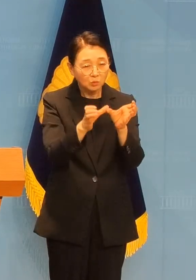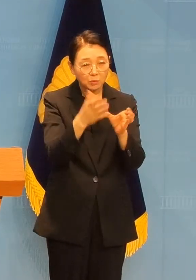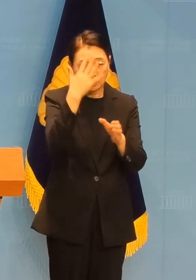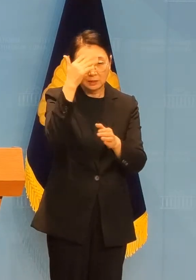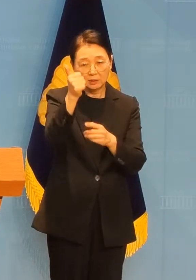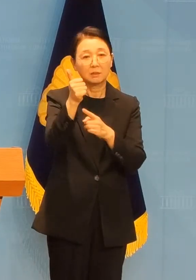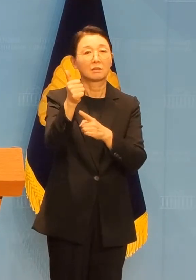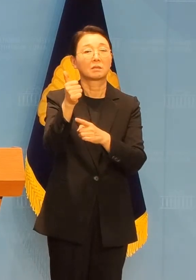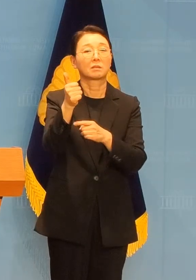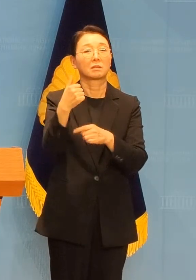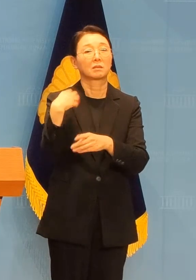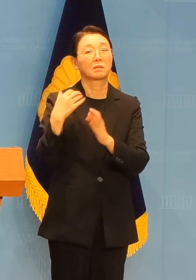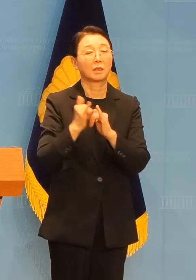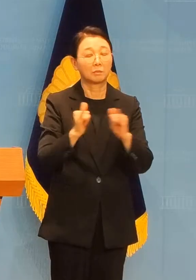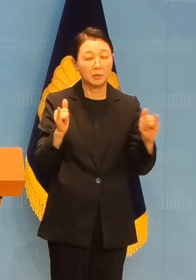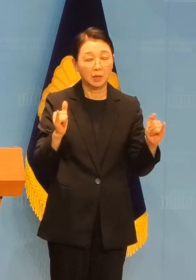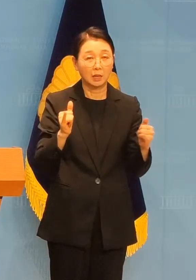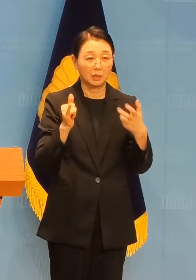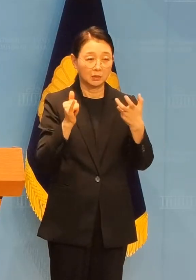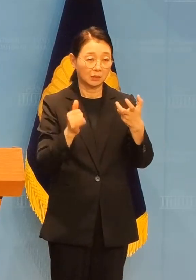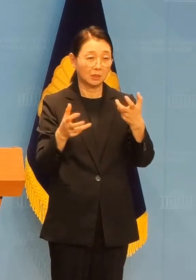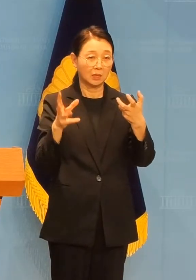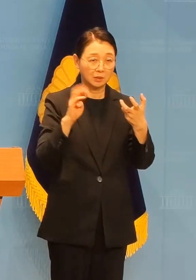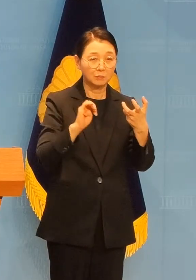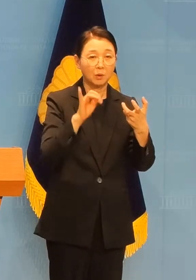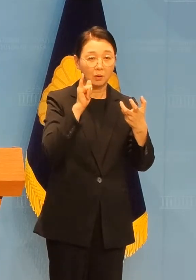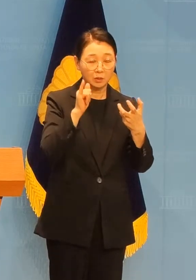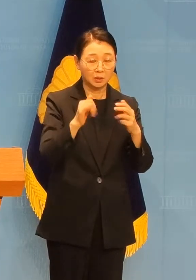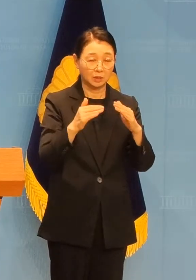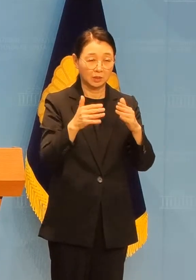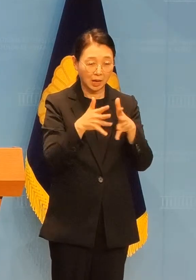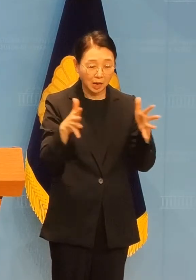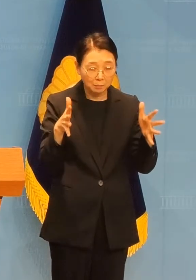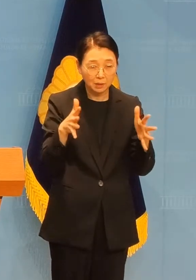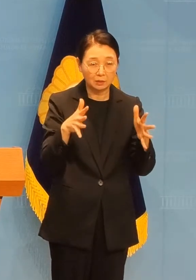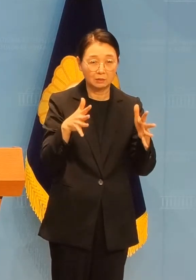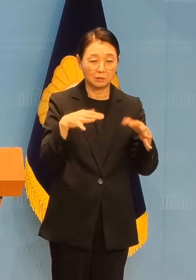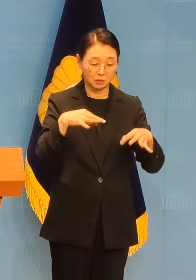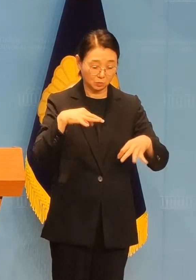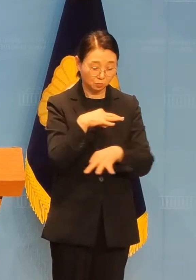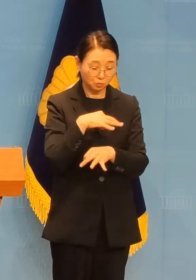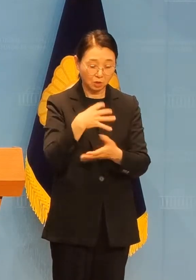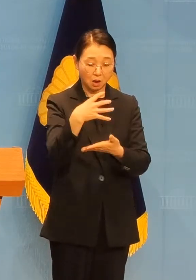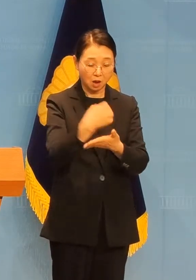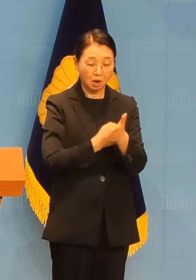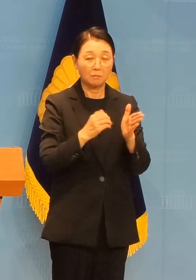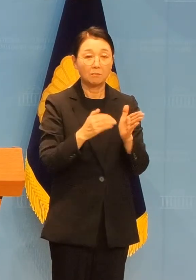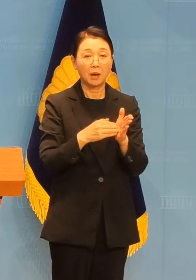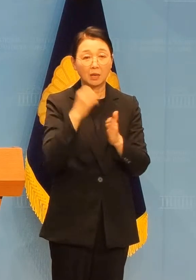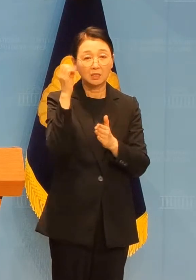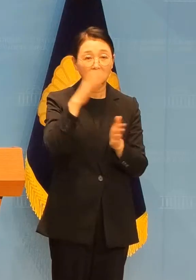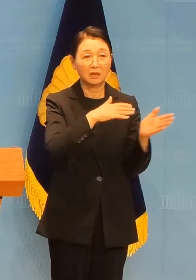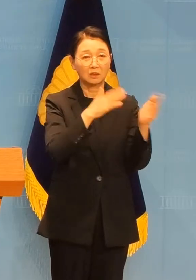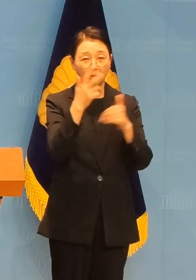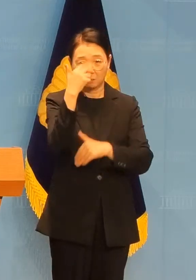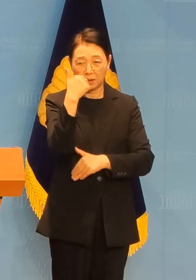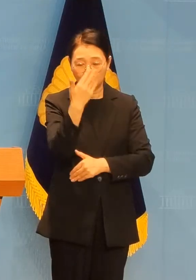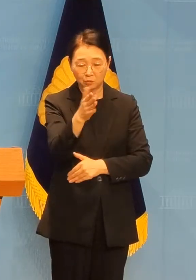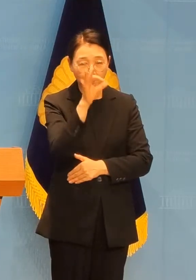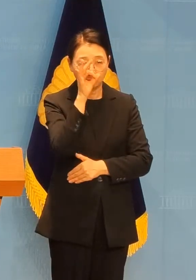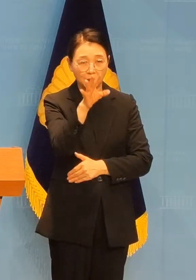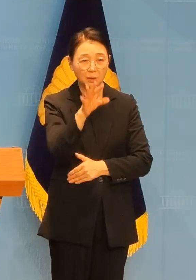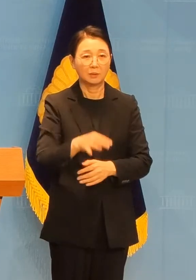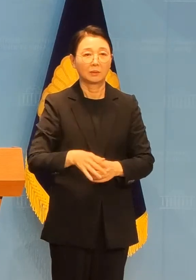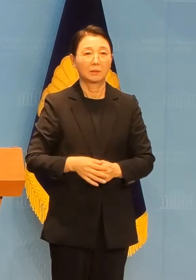수장으로서 70억이 넘는 부동산을 부정 취득했다는 문제는 그냥 넘어갈 수준의 문제가